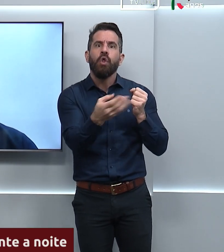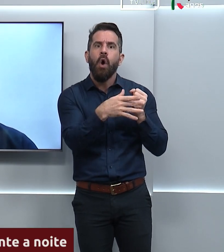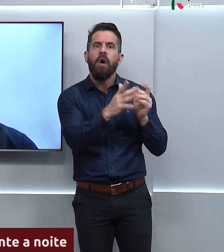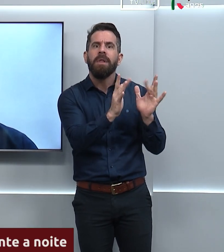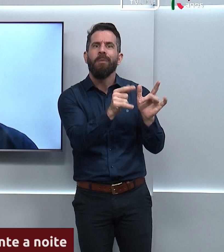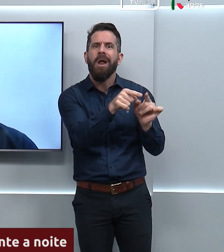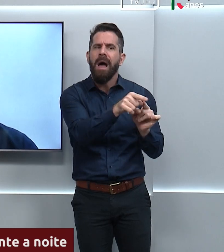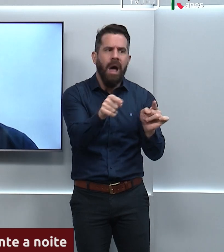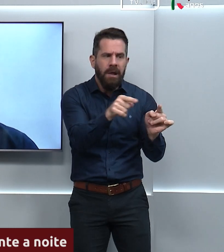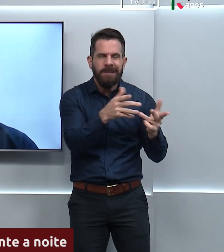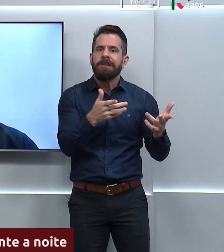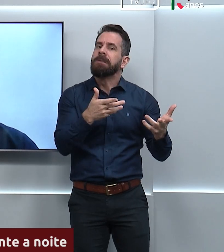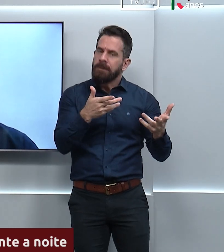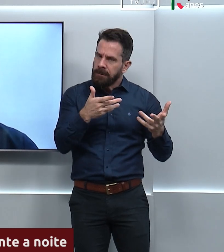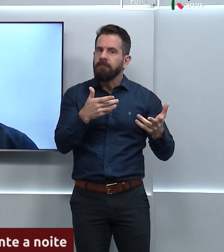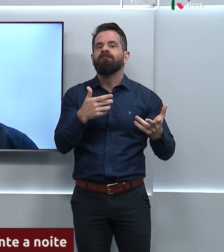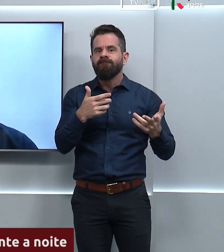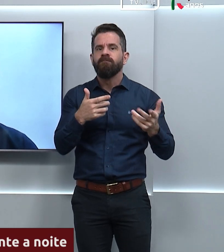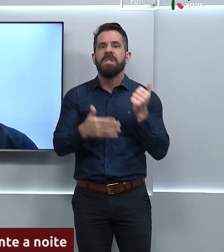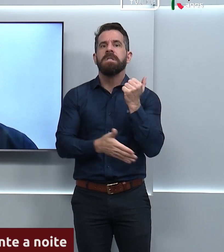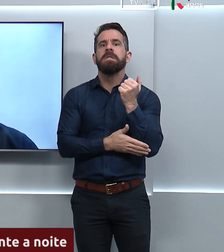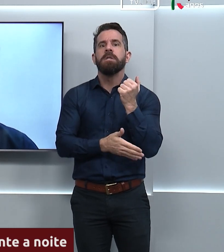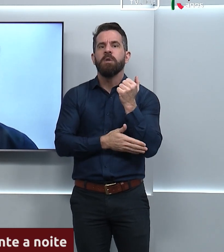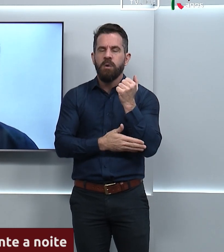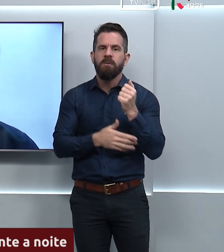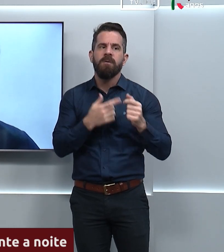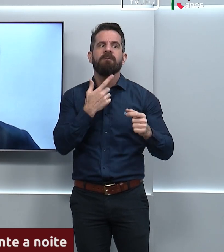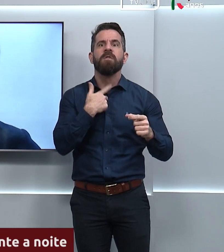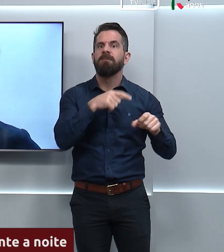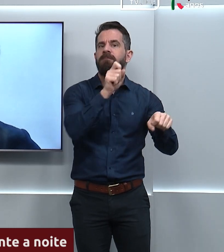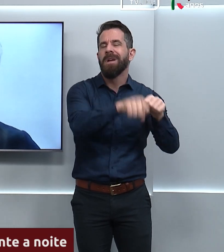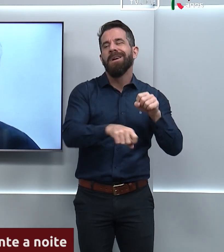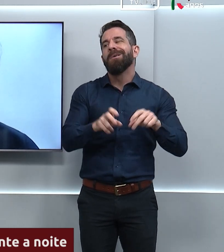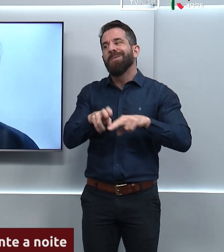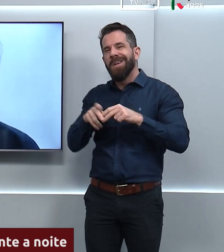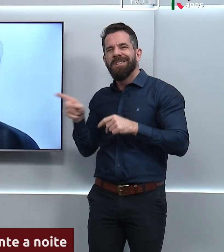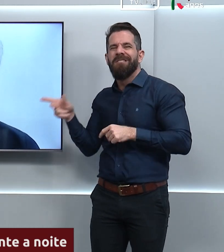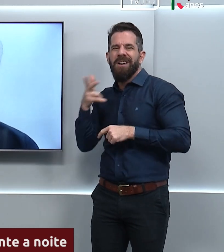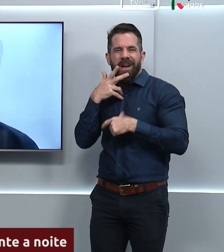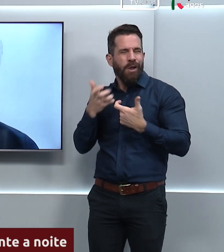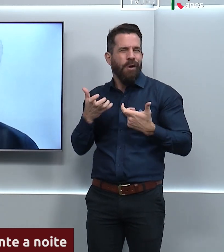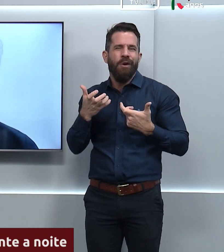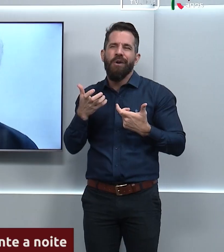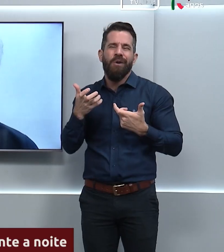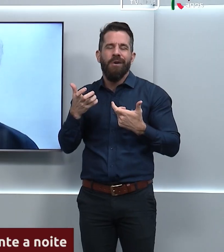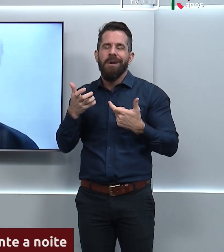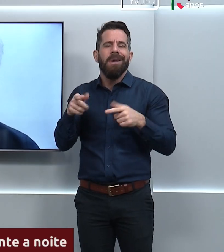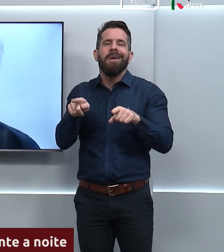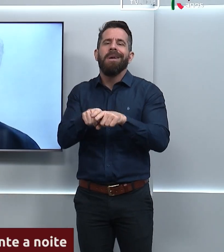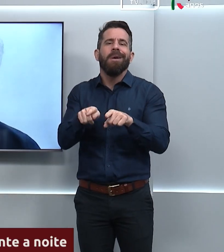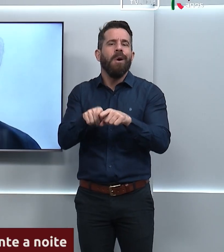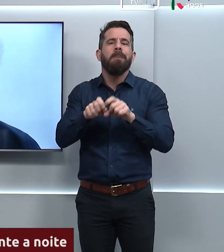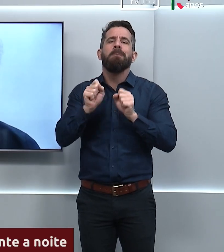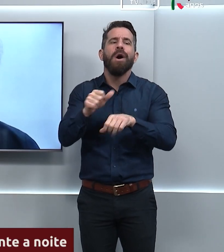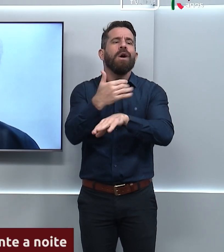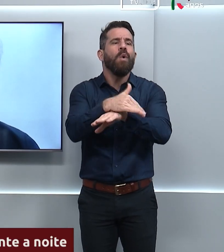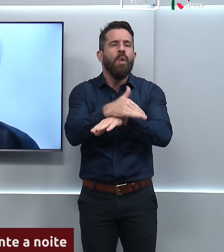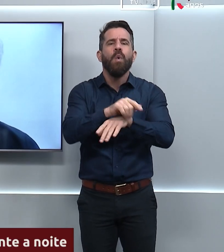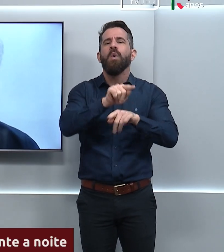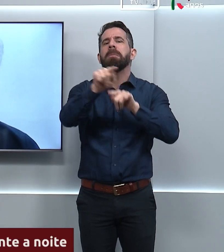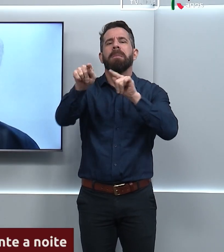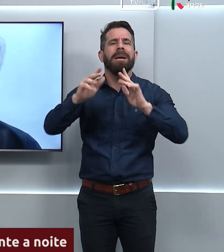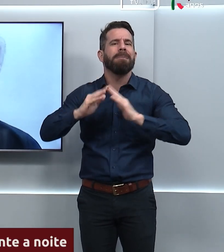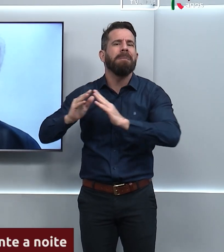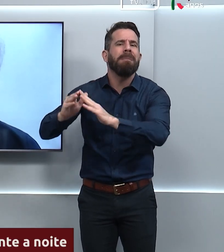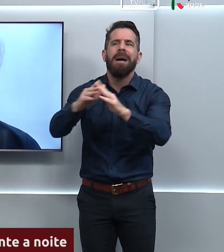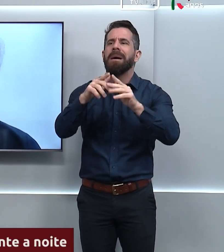senhor diz que independia do local, Esse crime poderia ter acontecido na rua, dentro de uma casa, em outro estabelecimento que não